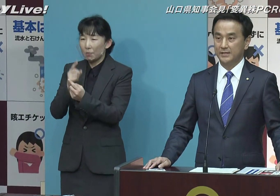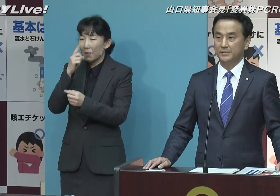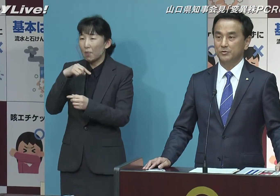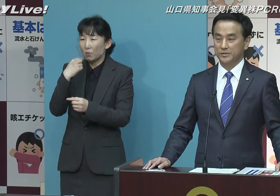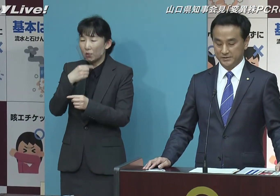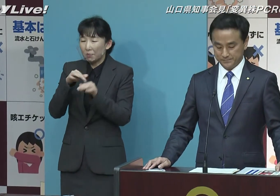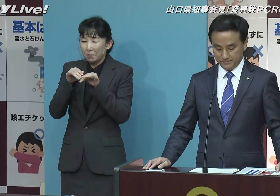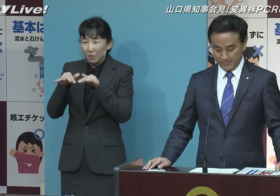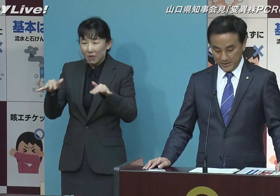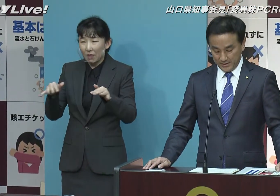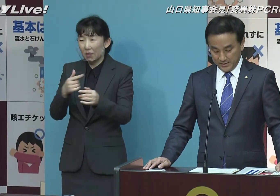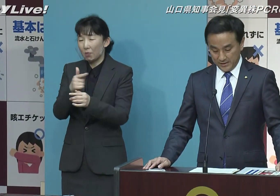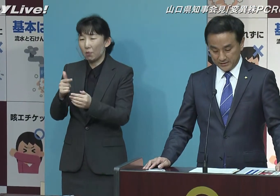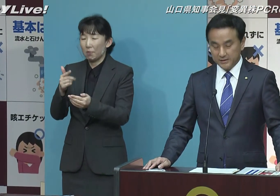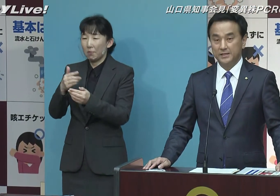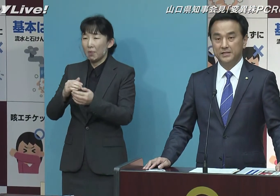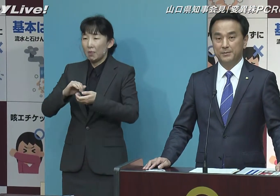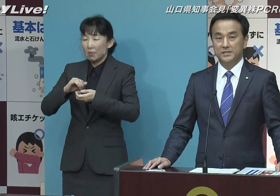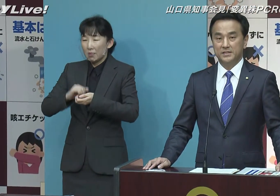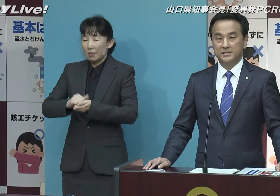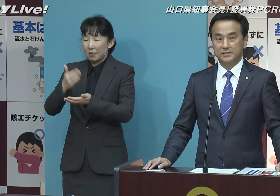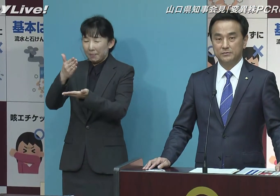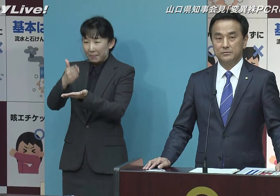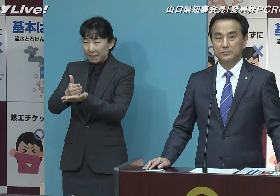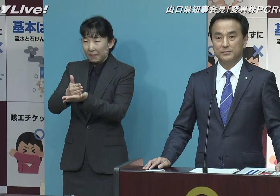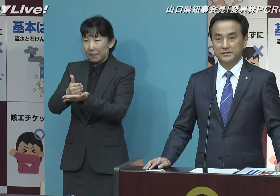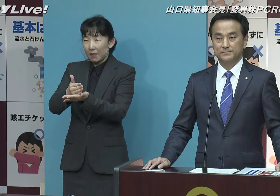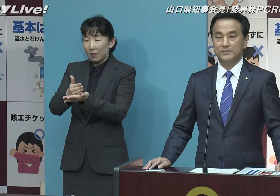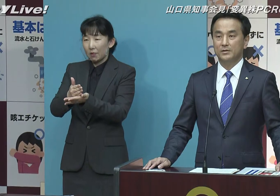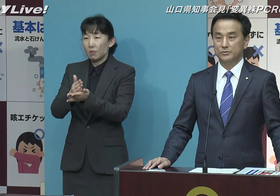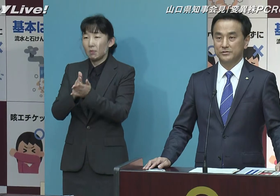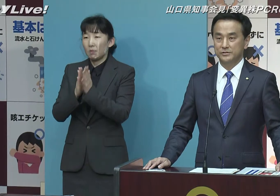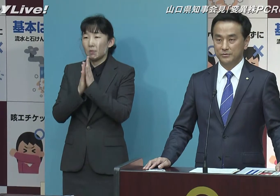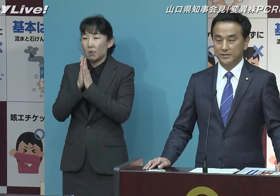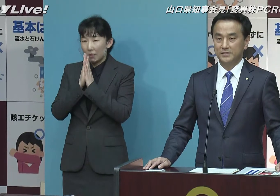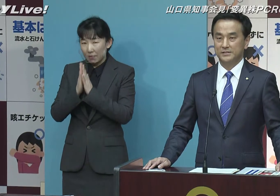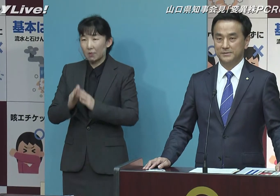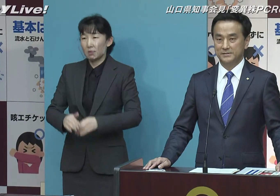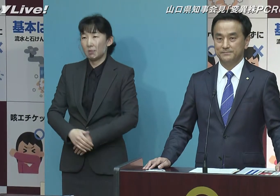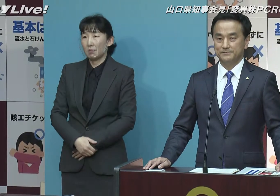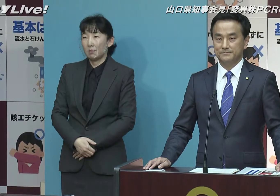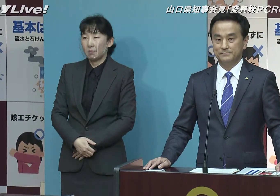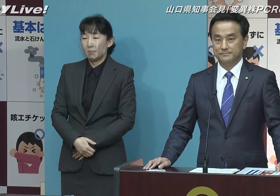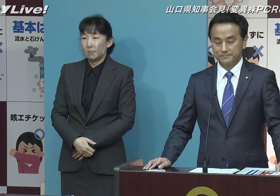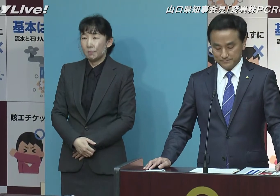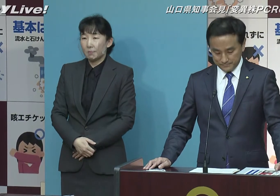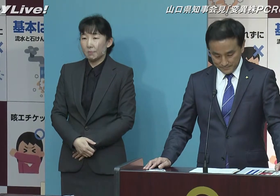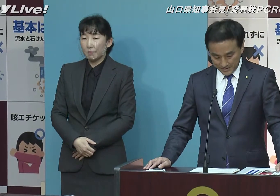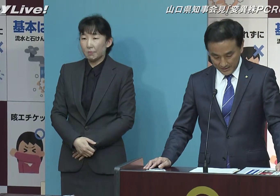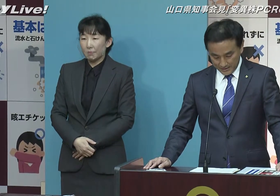ならないものです。絶対にやめていただきたいと思います。よろしくお願いいたします。